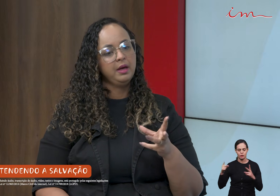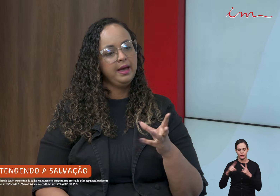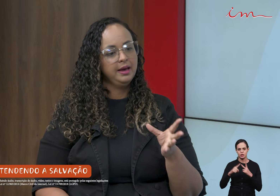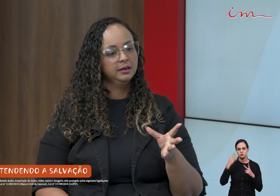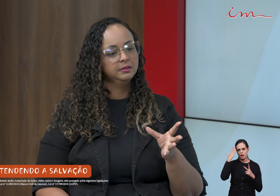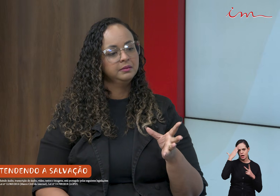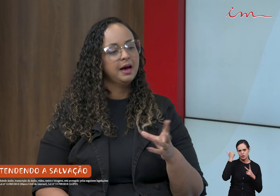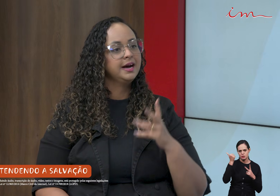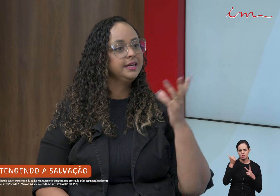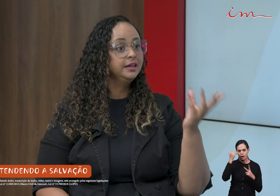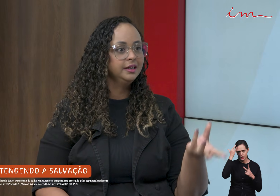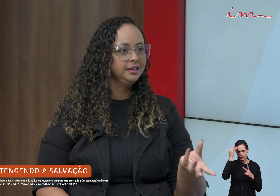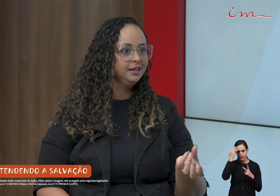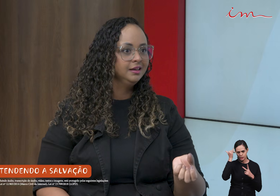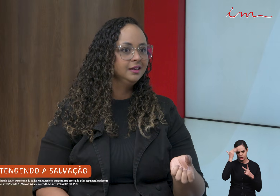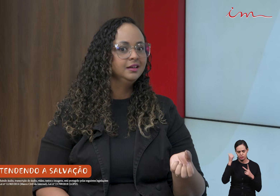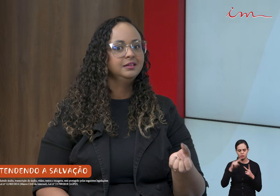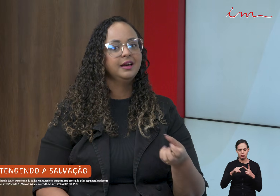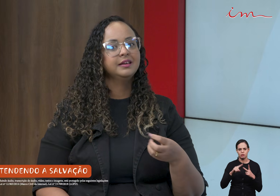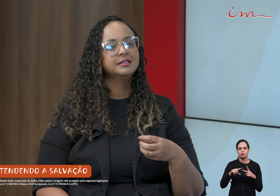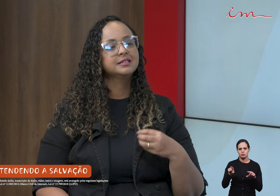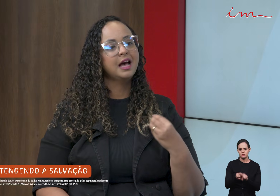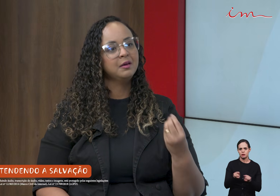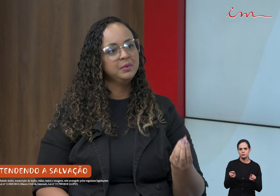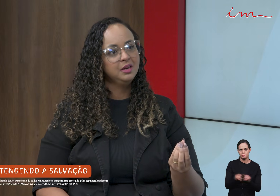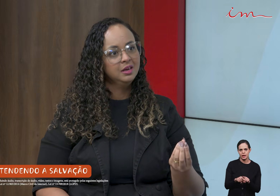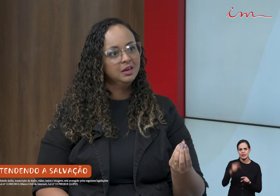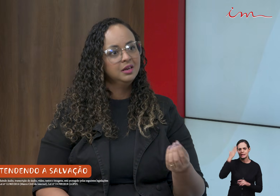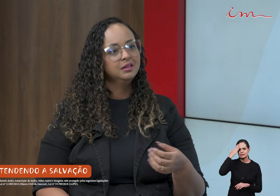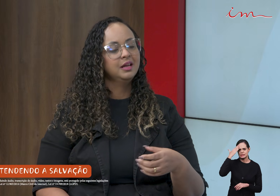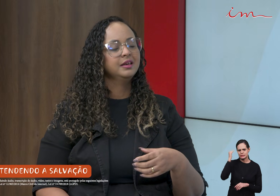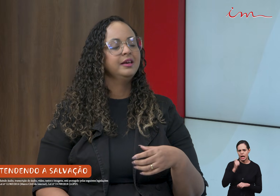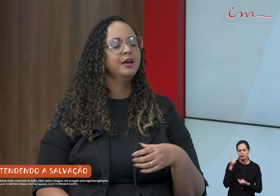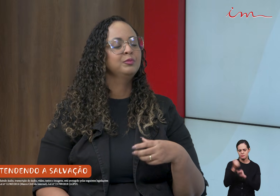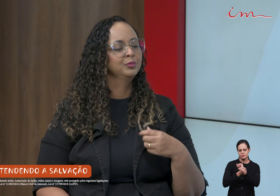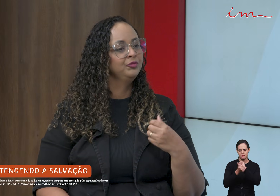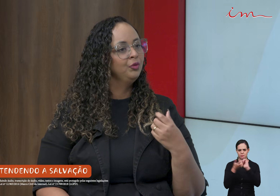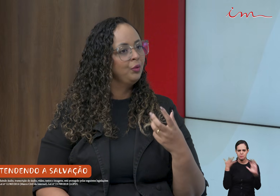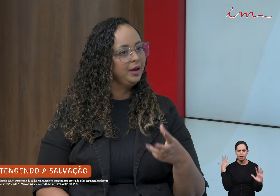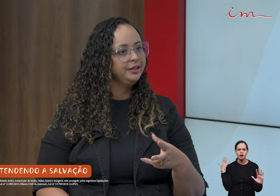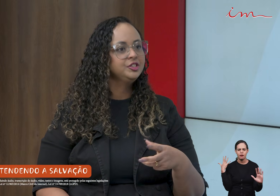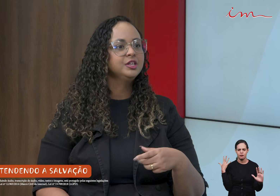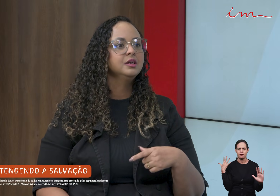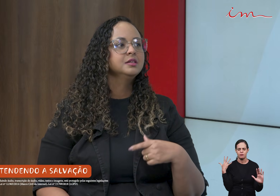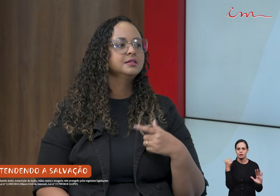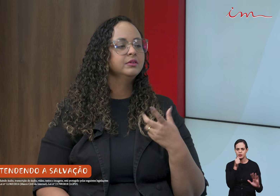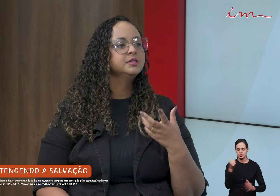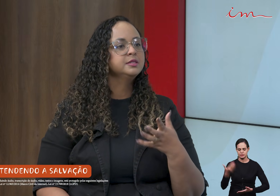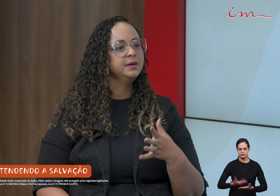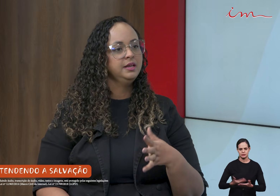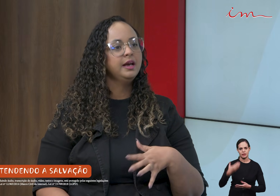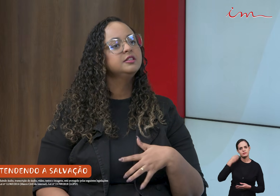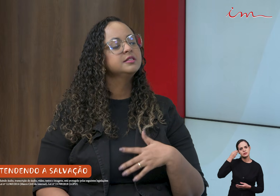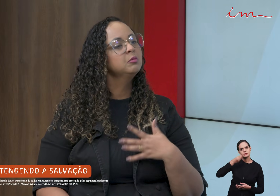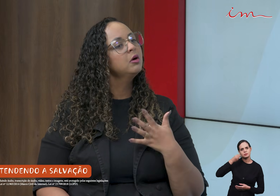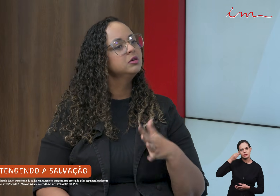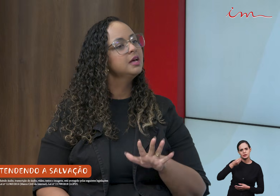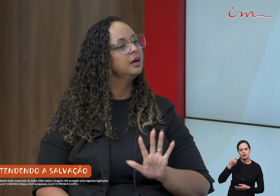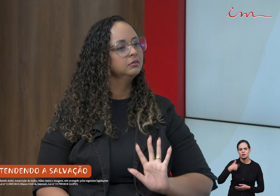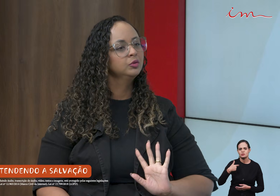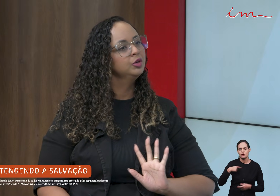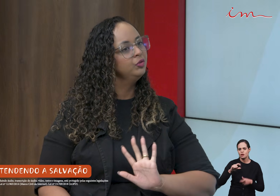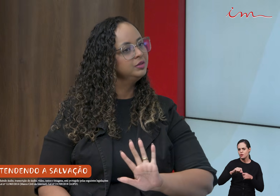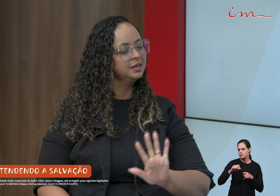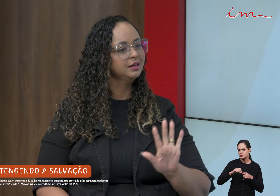com ela, a Ariane, né, que sabe, né, que é fluente, servas experientes, é